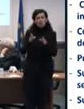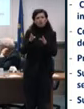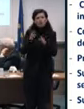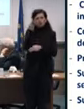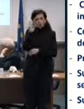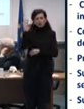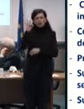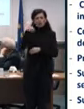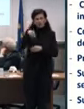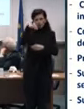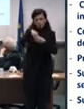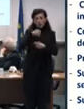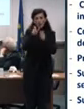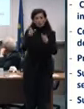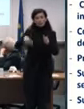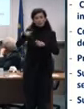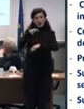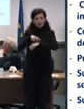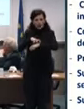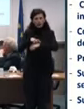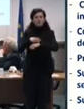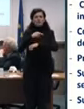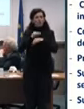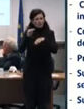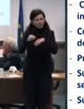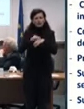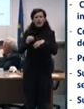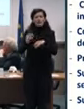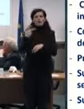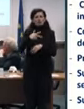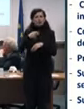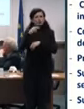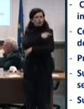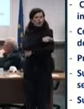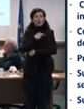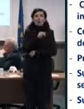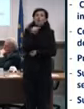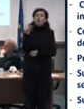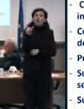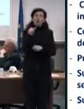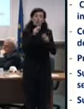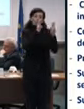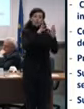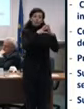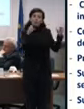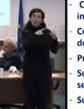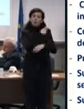con personale che vi ricordo è sanitario e socio sanitario non è non sono sempre solo strutture sanitarie